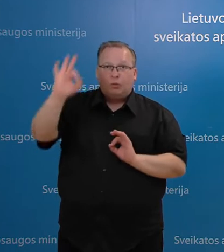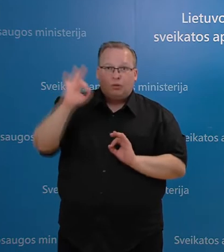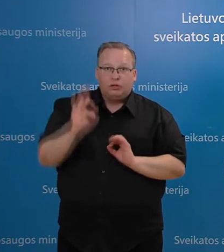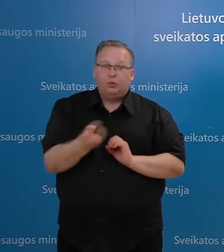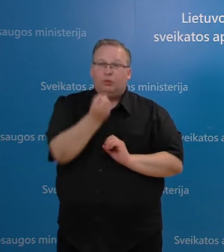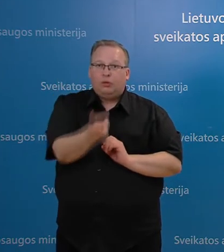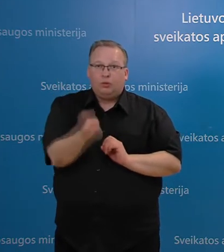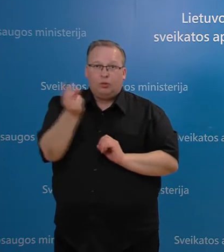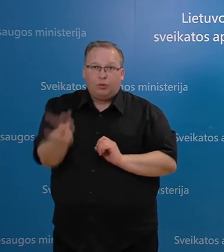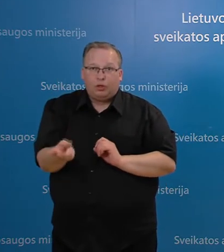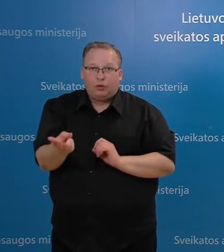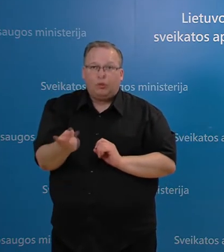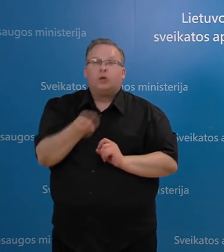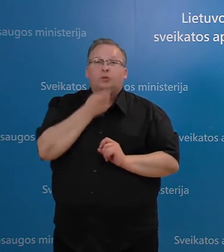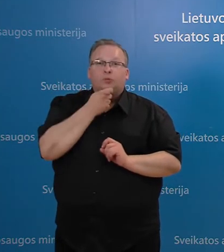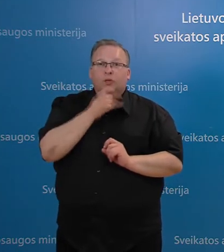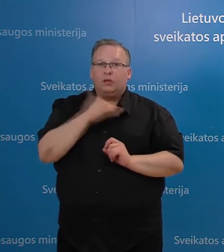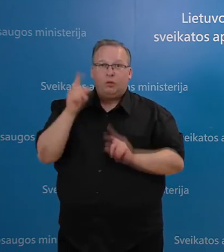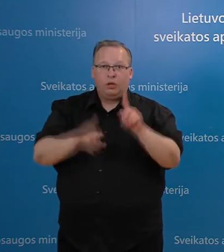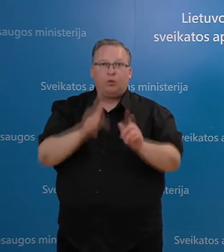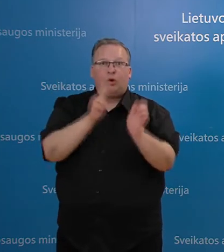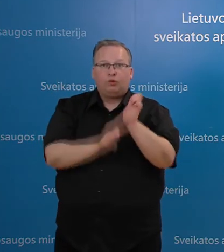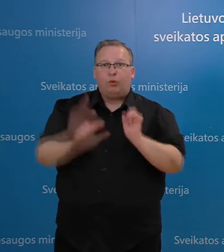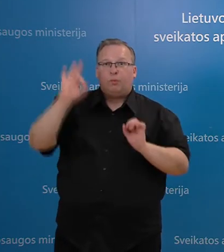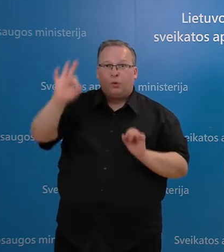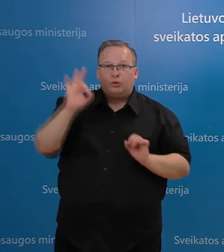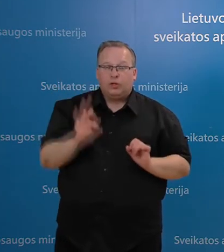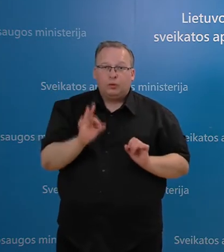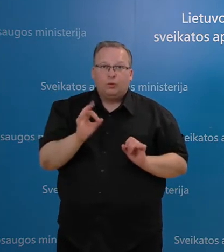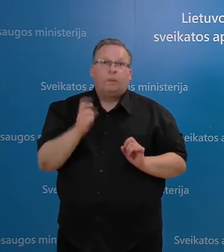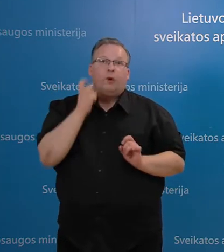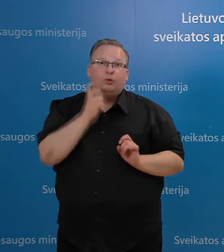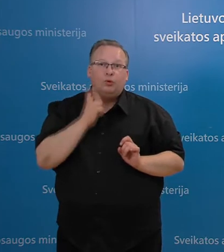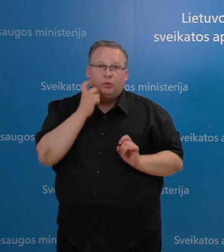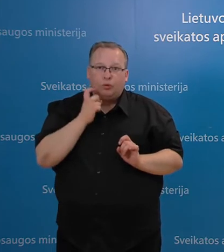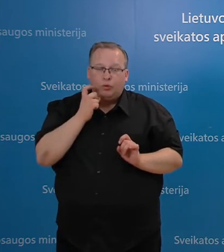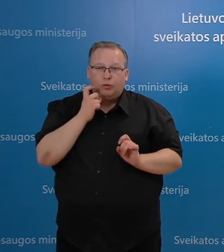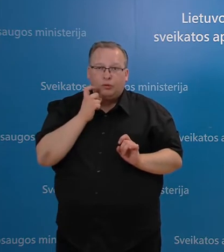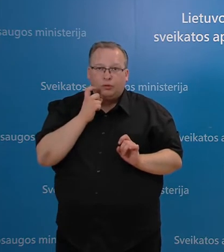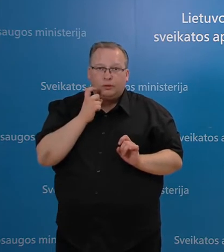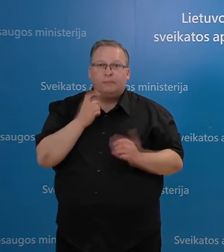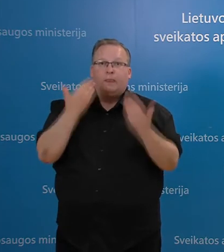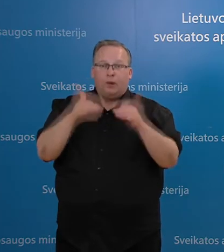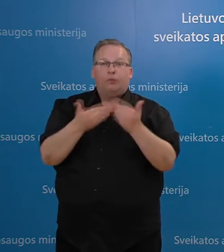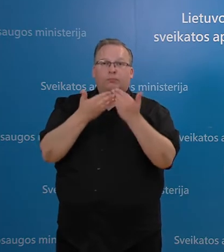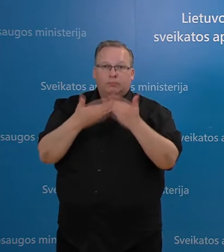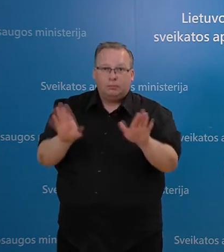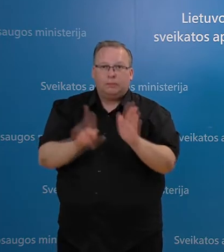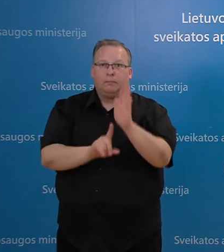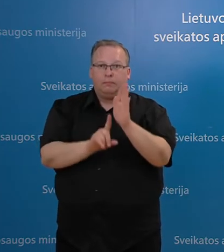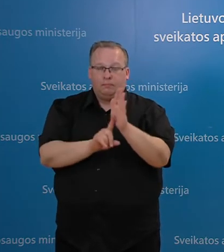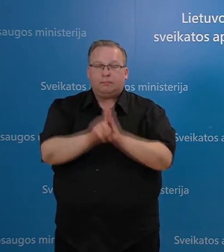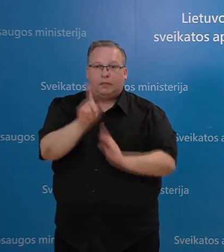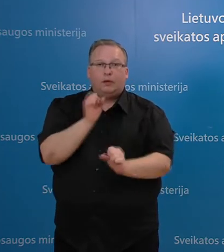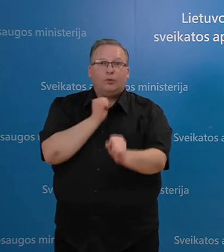ligoninių ir kiek daugiau nei 80% odontologijos kabinetų jau atvėrė ar ketvina